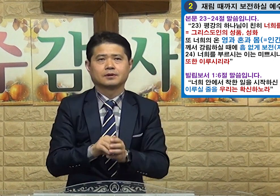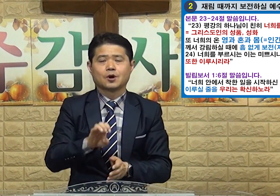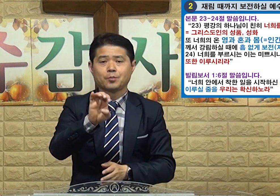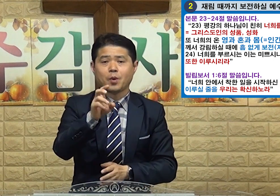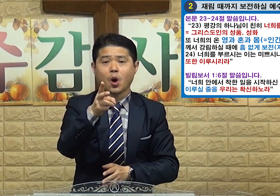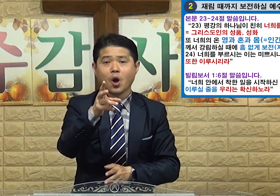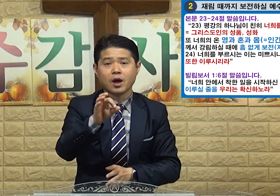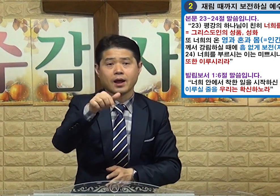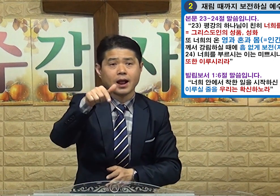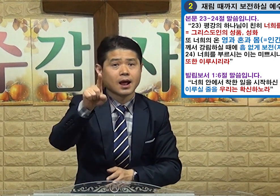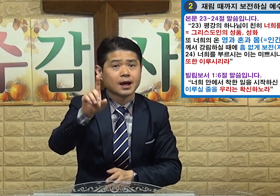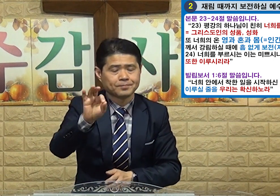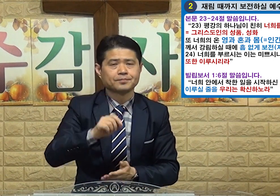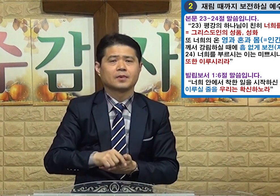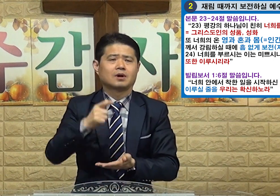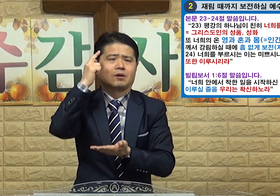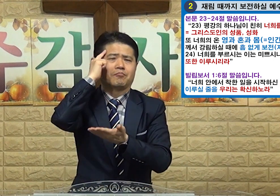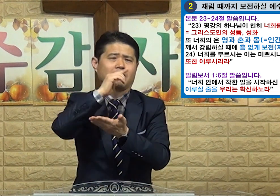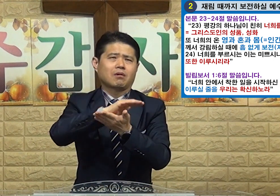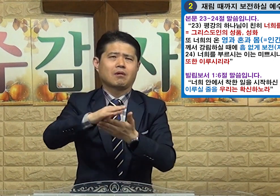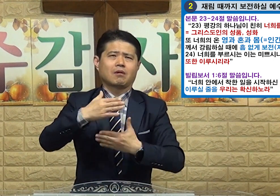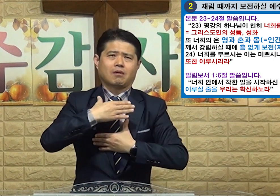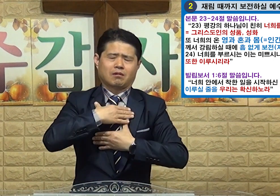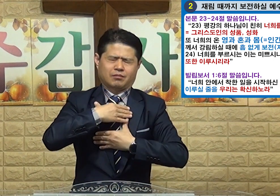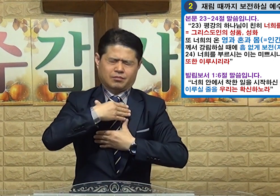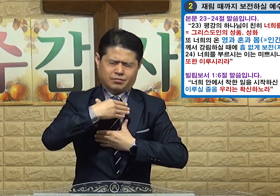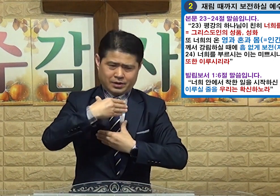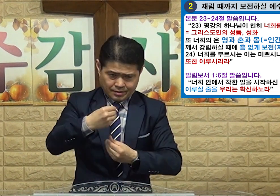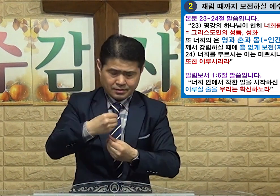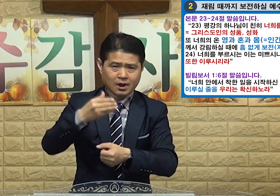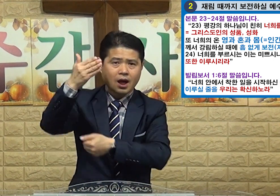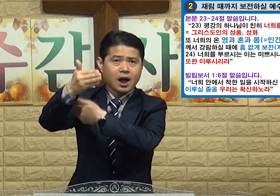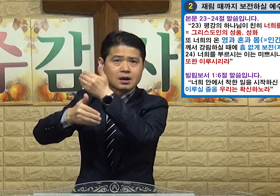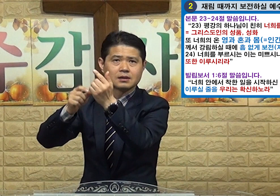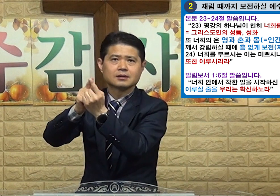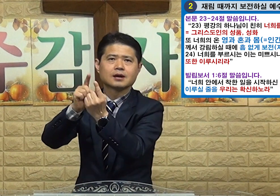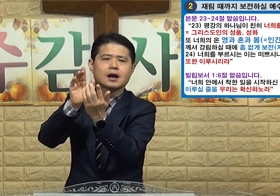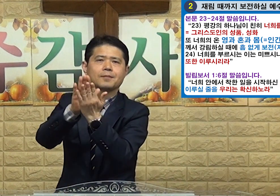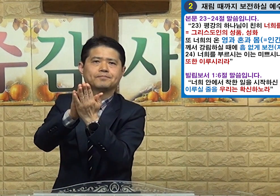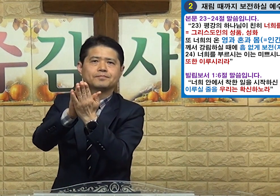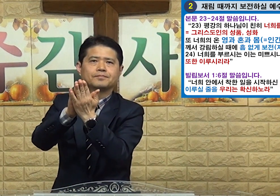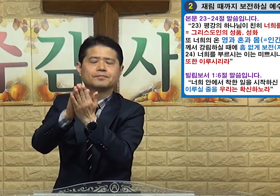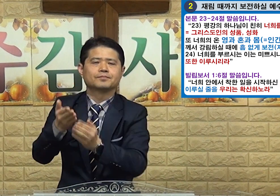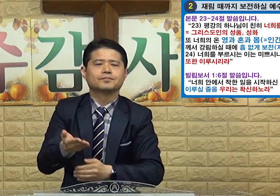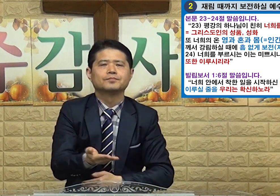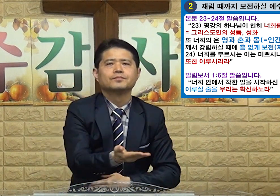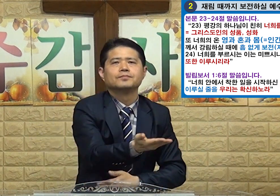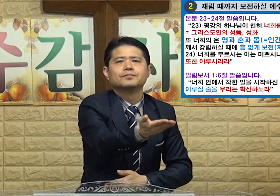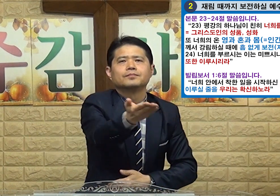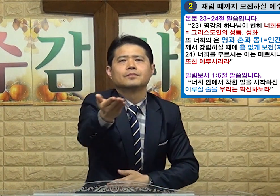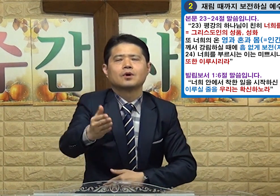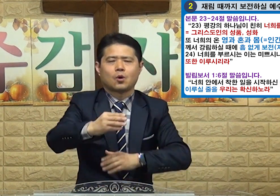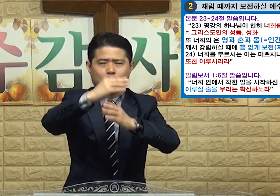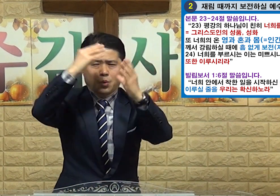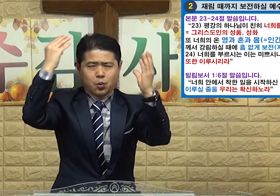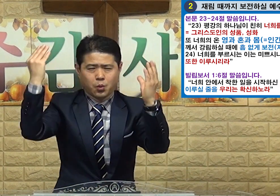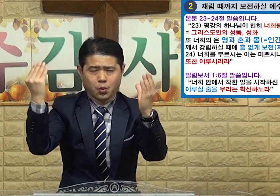23절에서 24절입니다. 이 평강은 정말 마음이 편안한 것인데 아버지를 직접 만났을